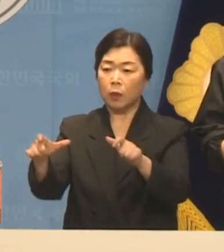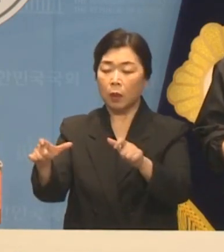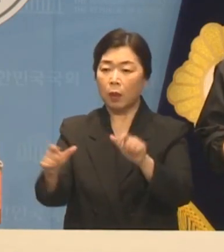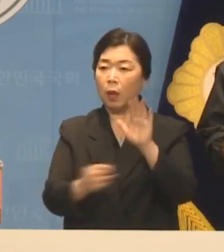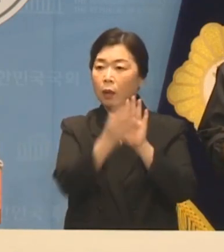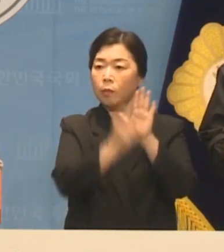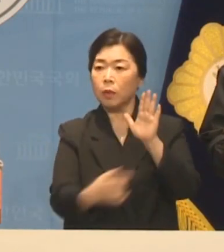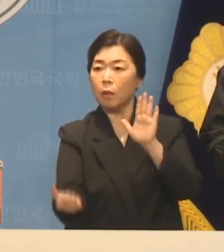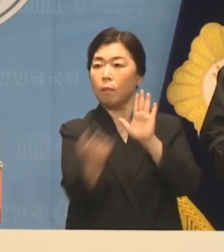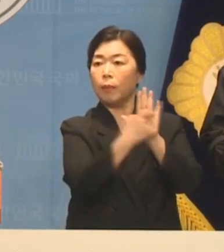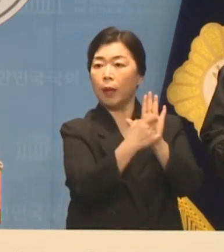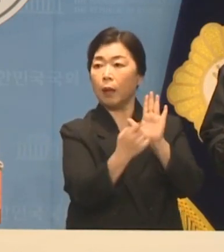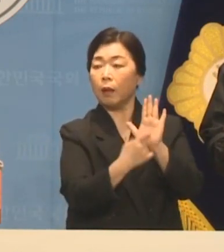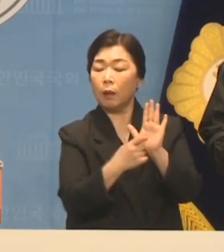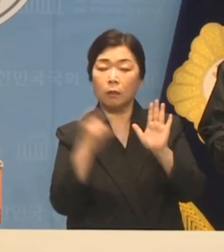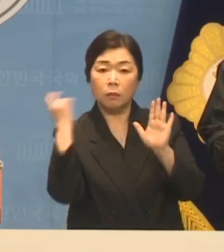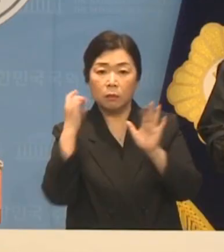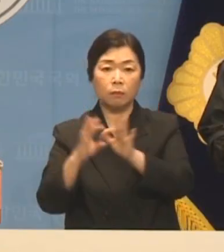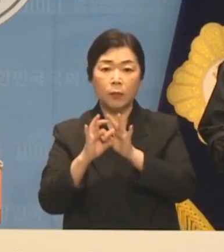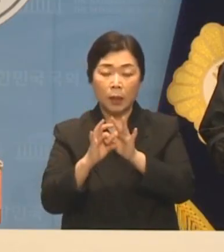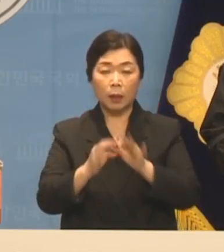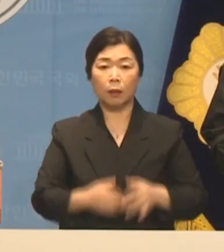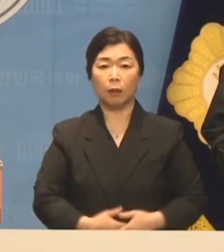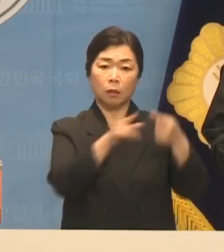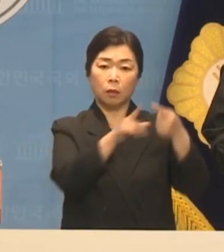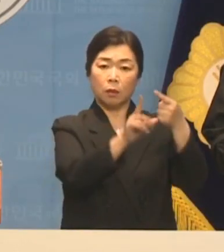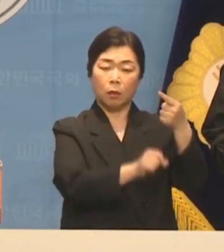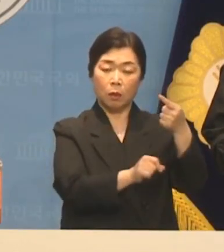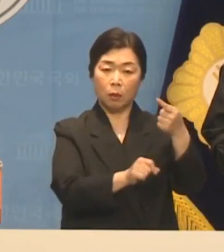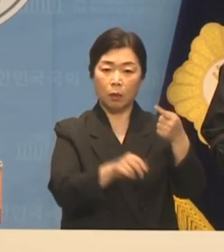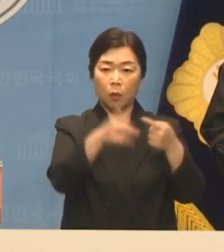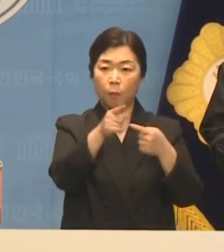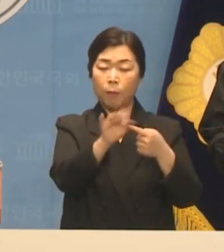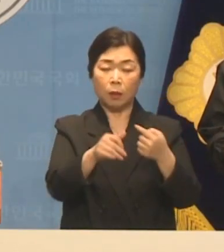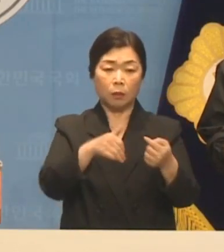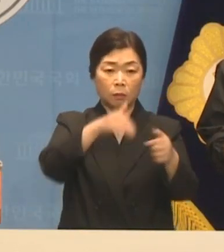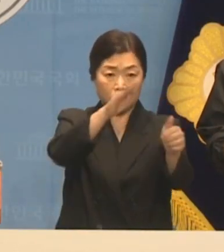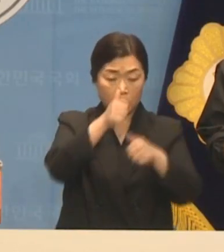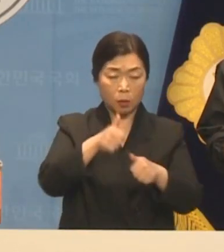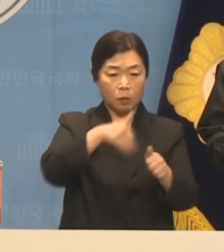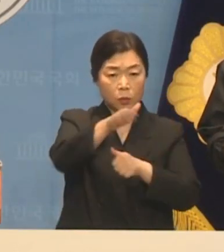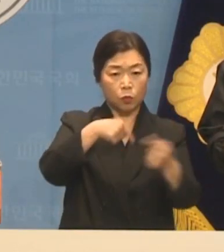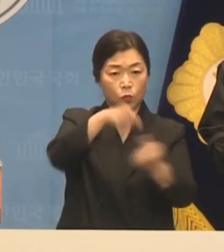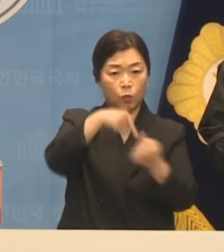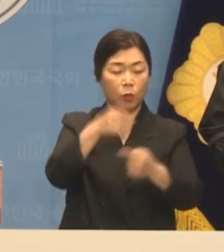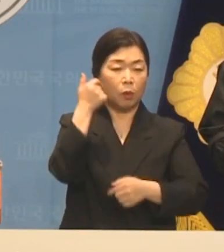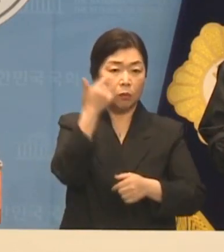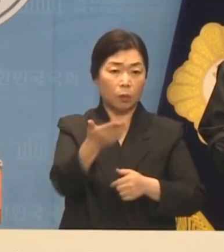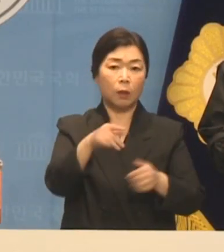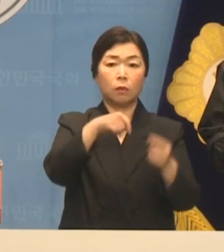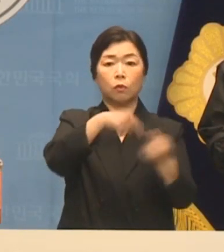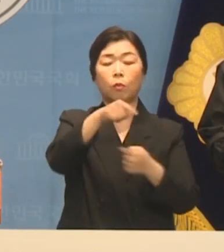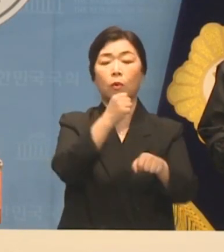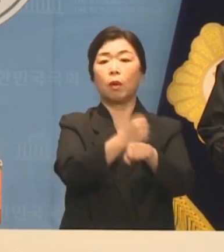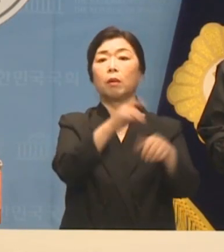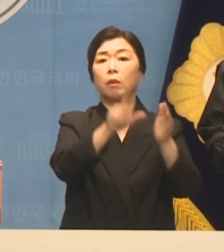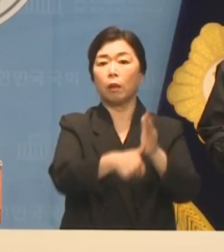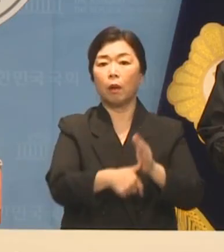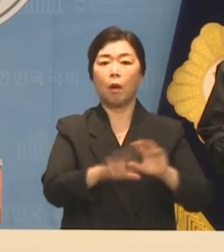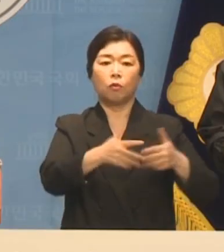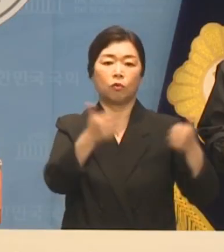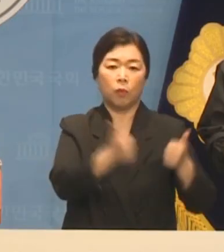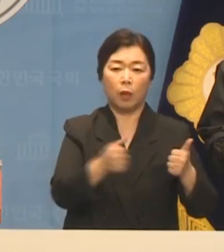받았습니다. 지난 1월 쿠팡 청문회를 통해서 쿠팡 CLS 홍용준 대표는 국회와 국민